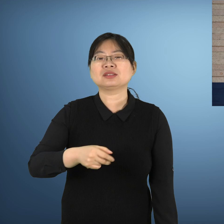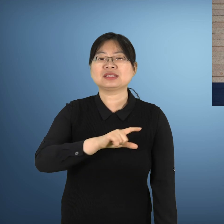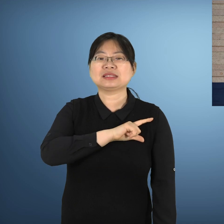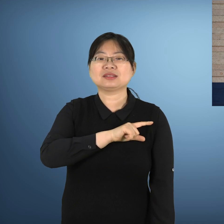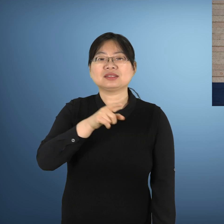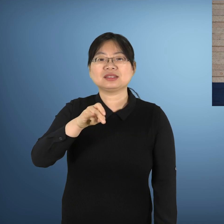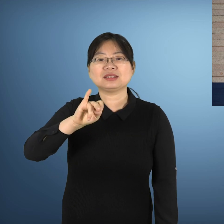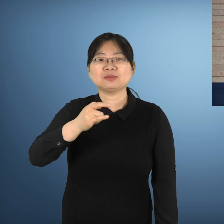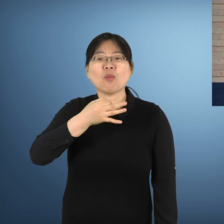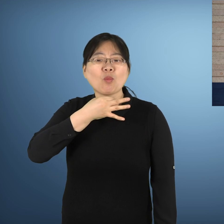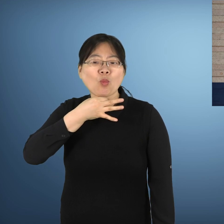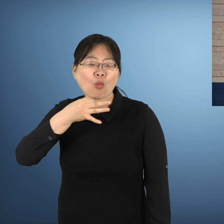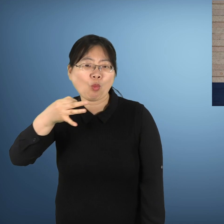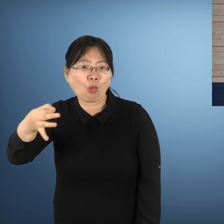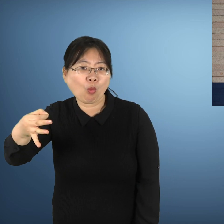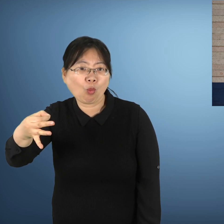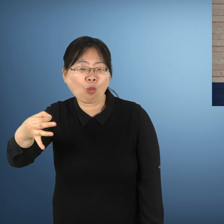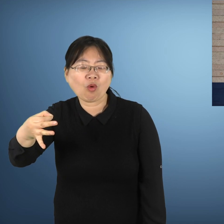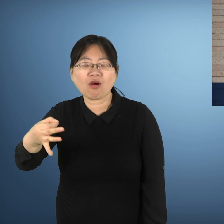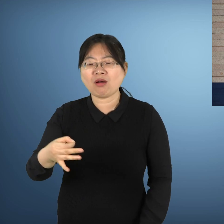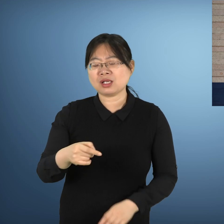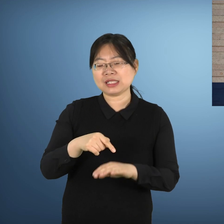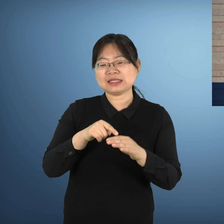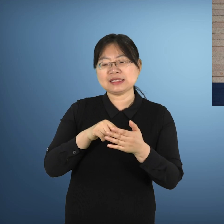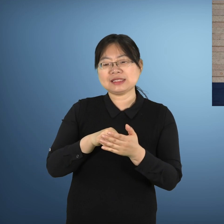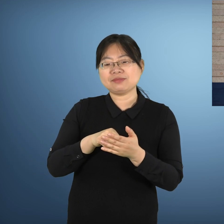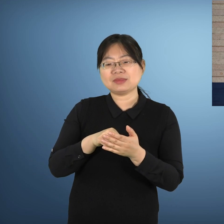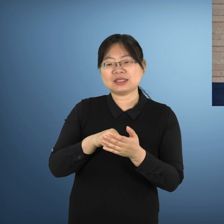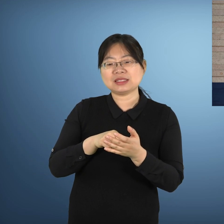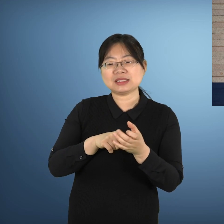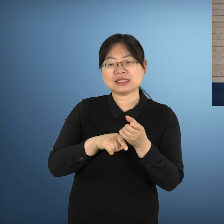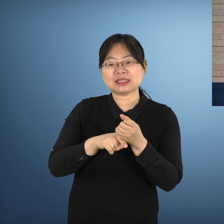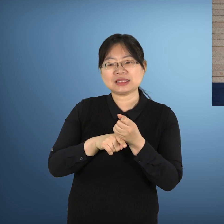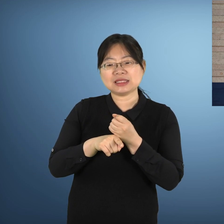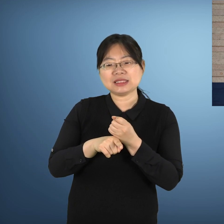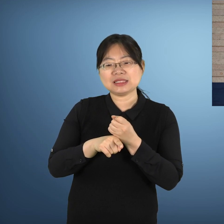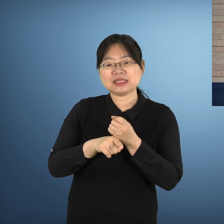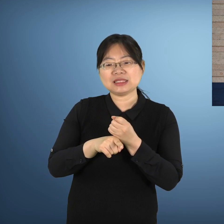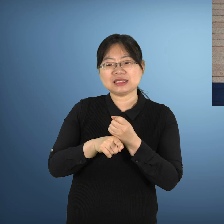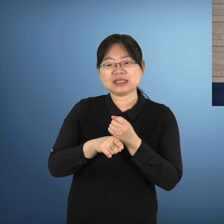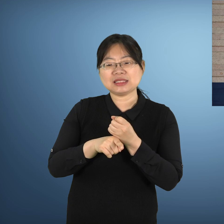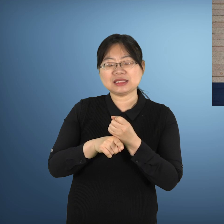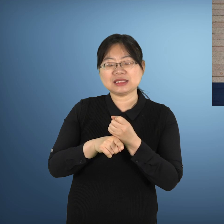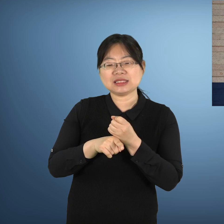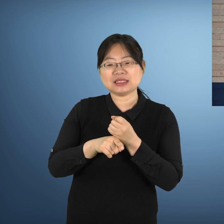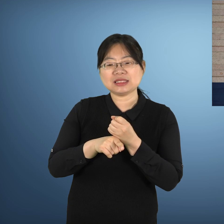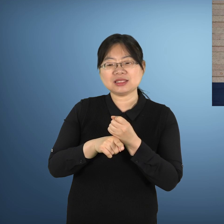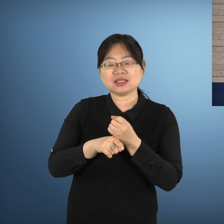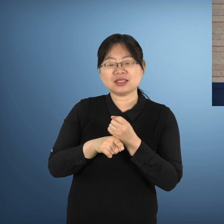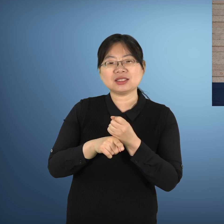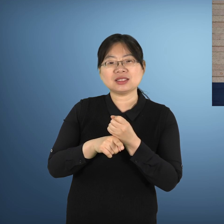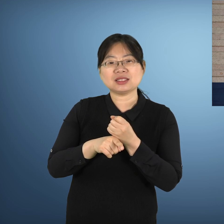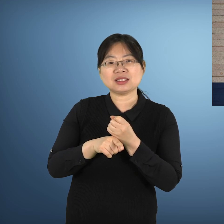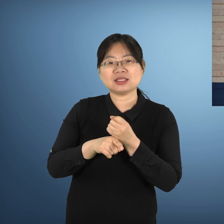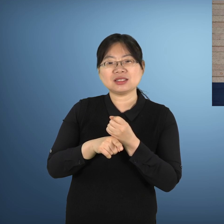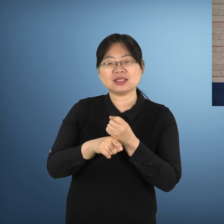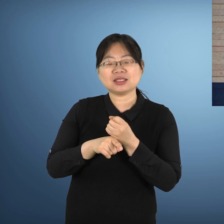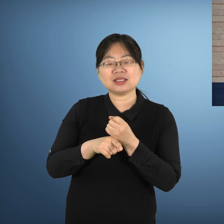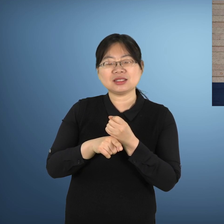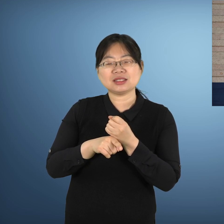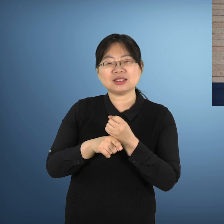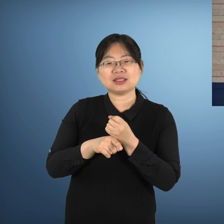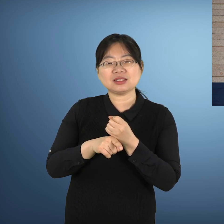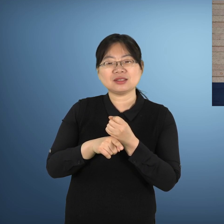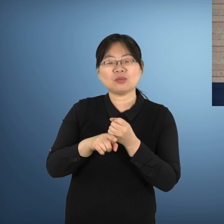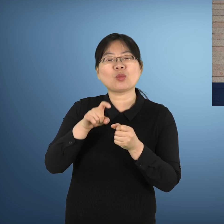부르시는 중요한 심리적인 이유가 있어요. 왜 그랬을 것 같아요? 왜 이렇게